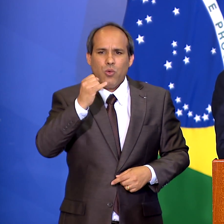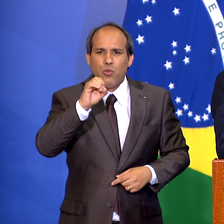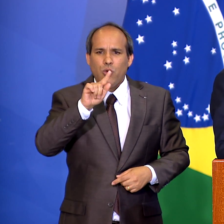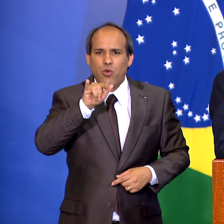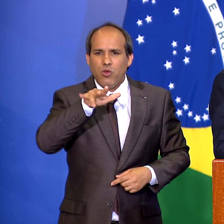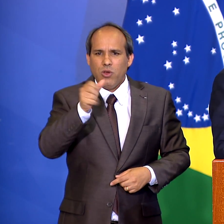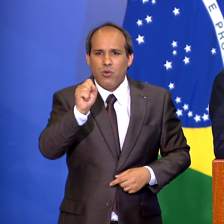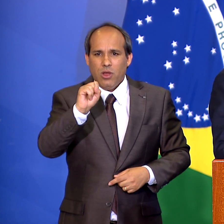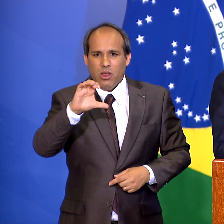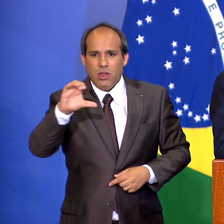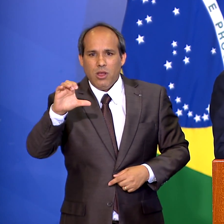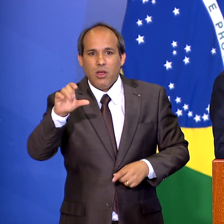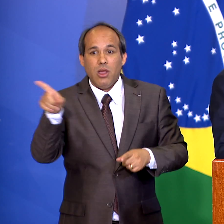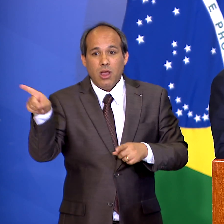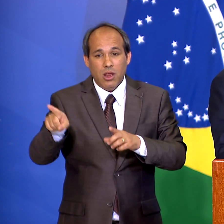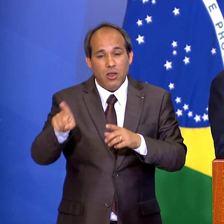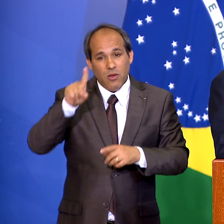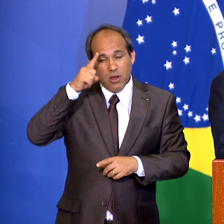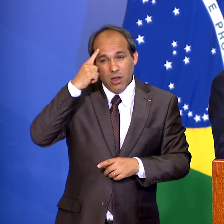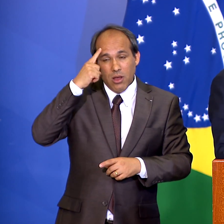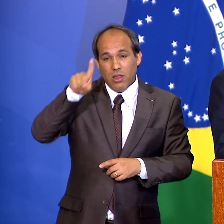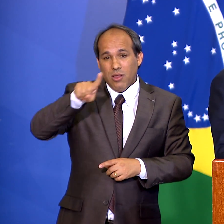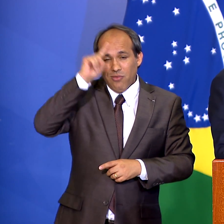a questão do Pronamp e do bem também, que